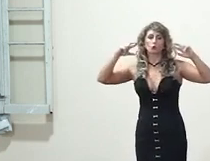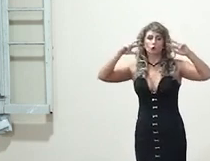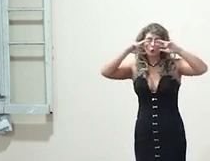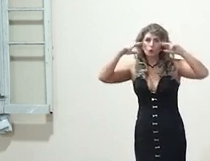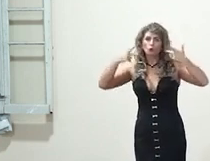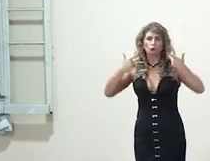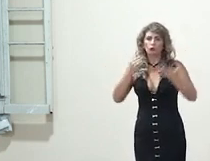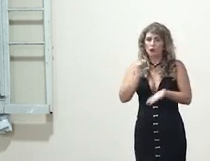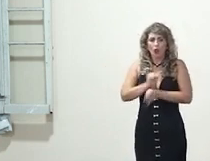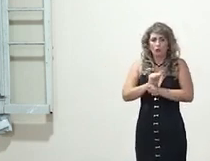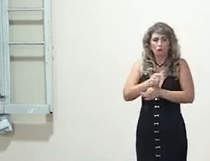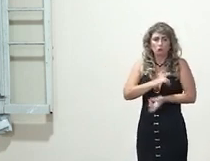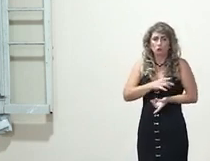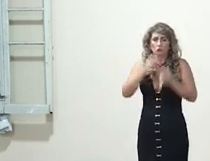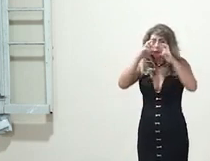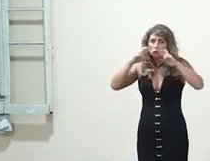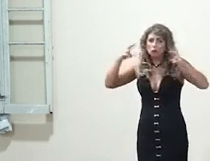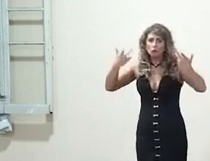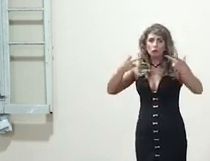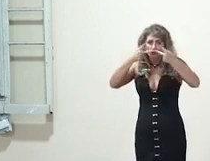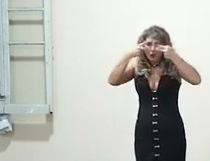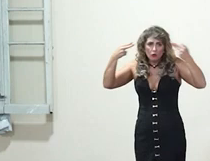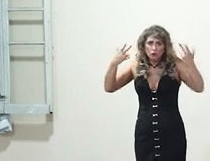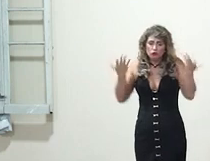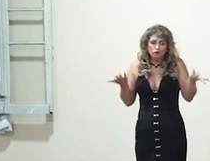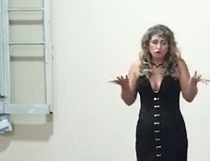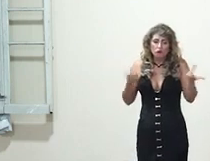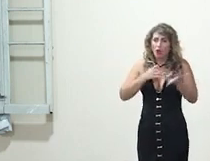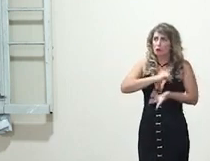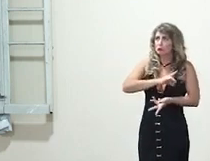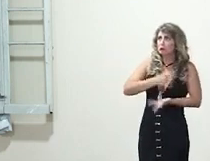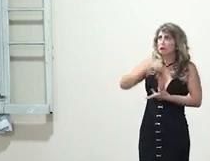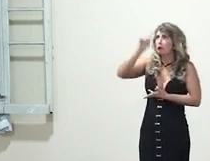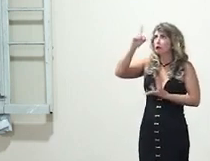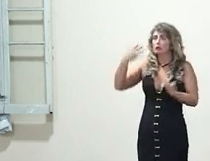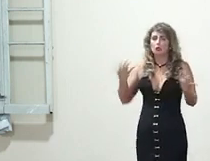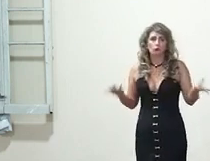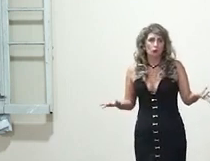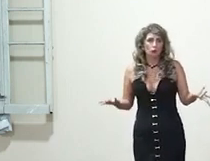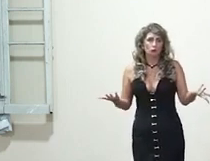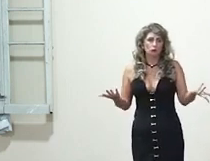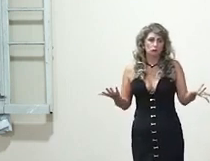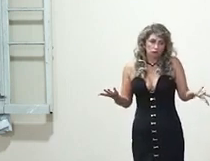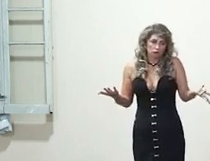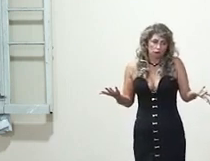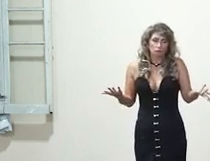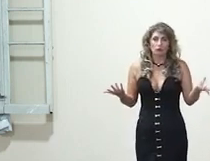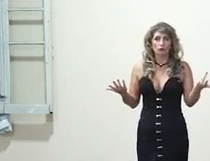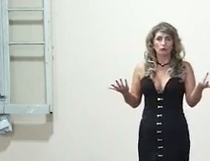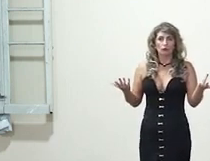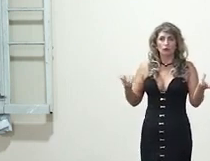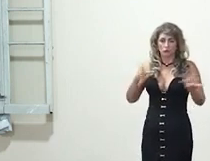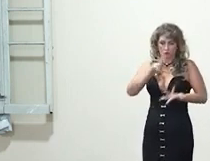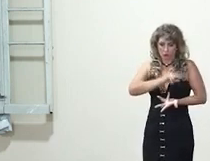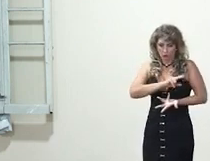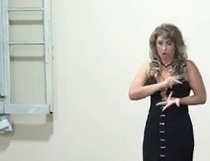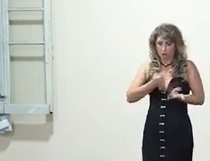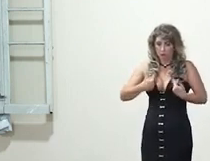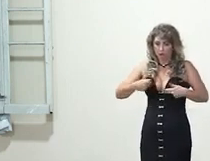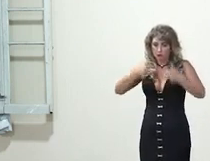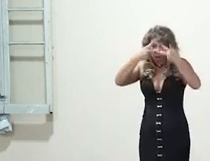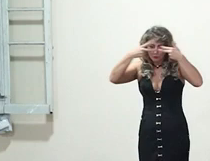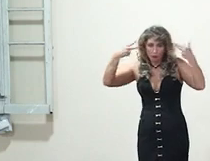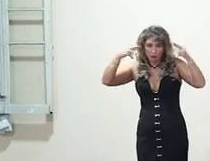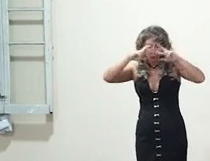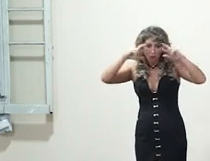que parar de ter medo do lucro. Parece que falar em lucro é coisa, meu Deus, que barbaridade, quer lucrar, pura. Eu sou iniciativa privada, eu tenho que lucrar, é a